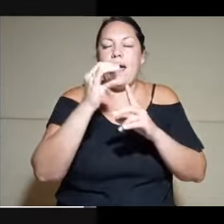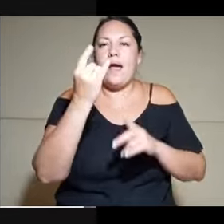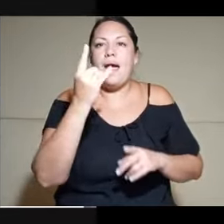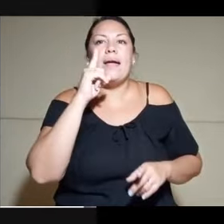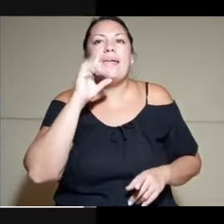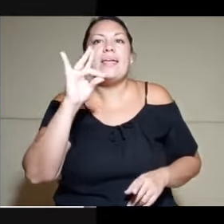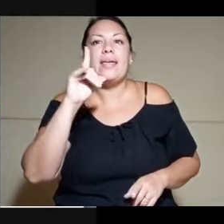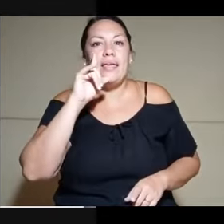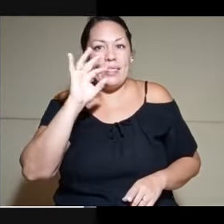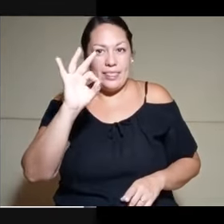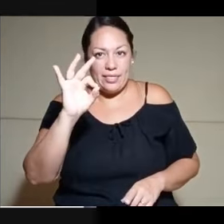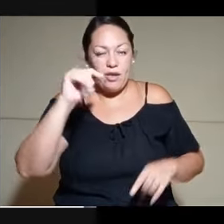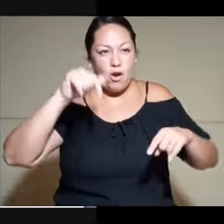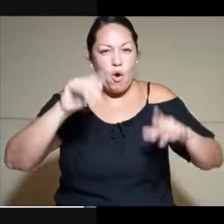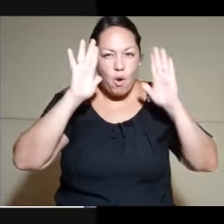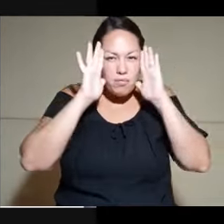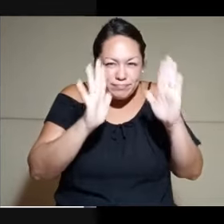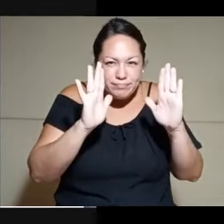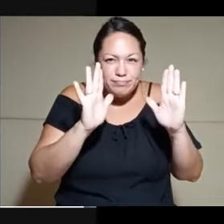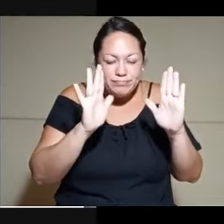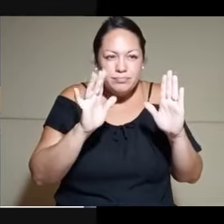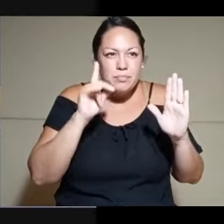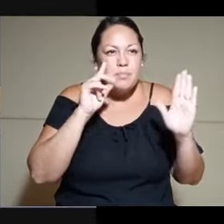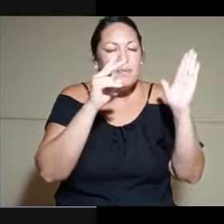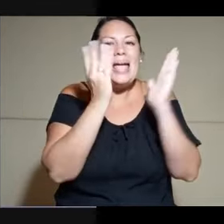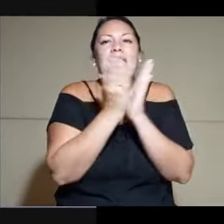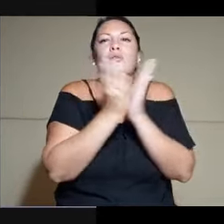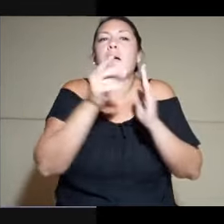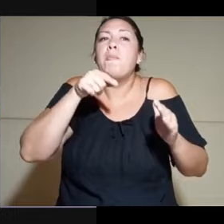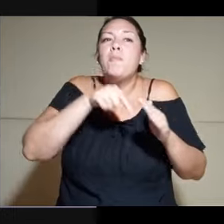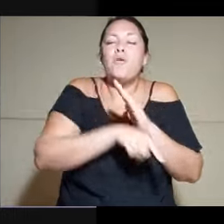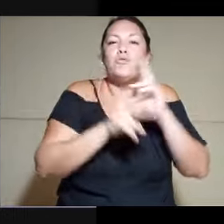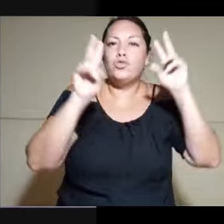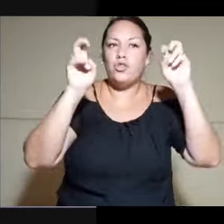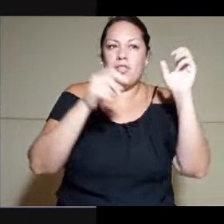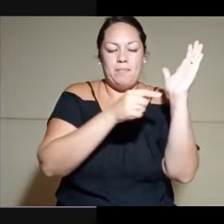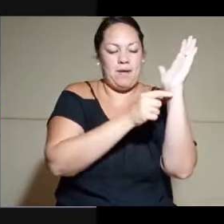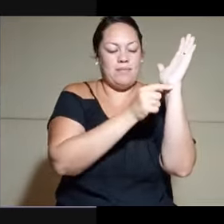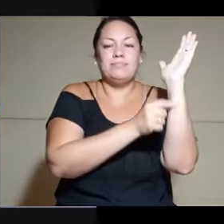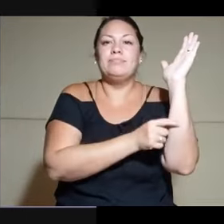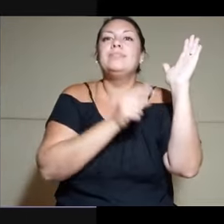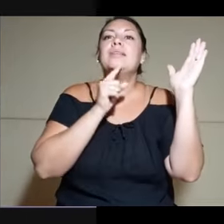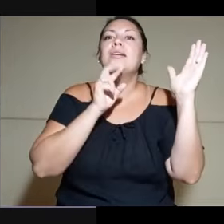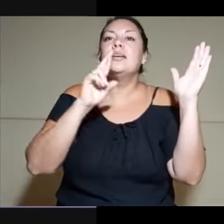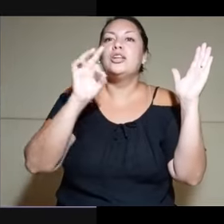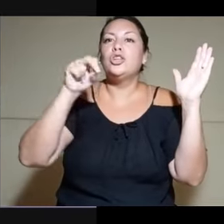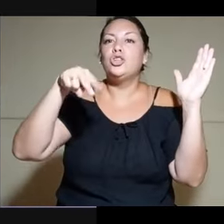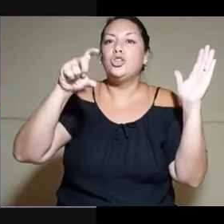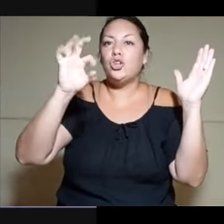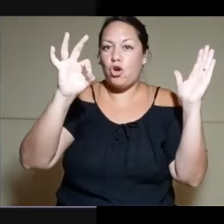primera estructura. ¿Sí? Entonces, si ustedes se fijan acá, y acá no nos vamos a detener hoy para